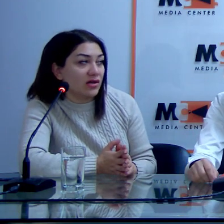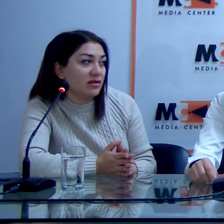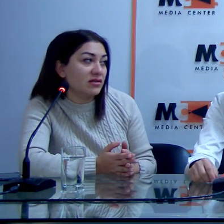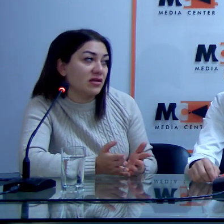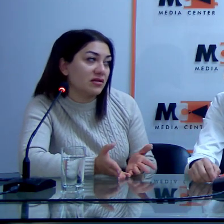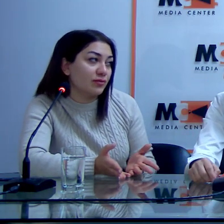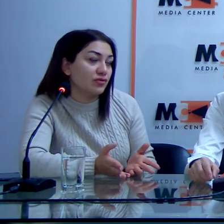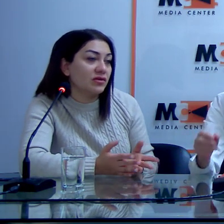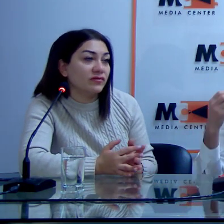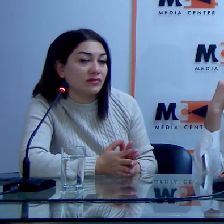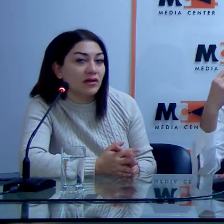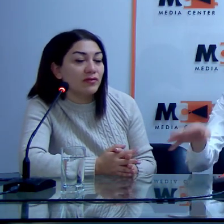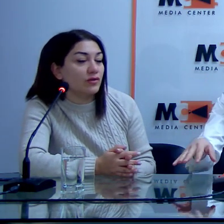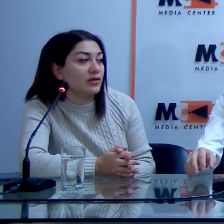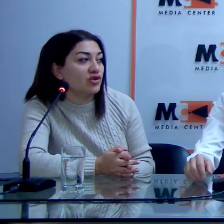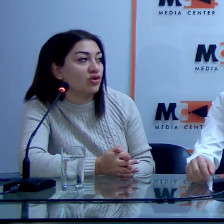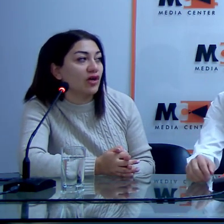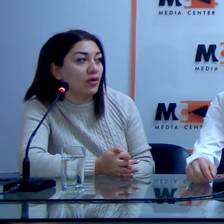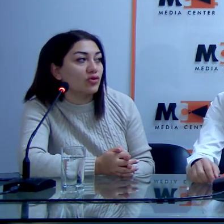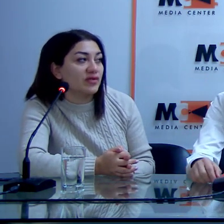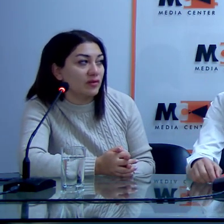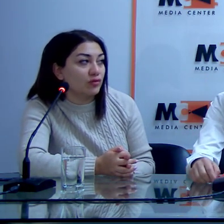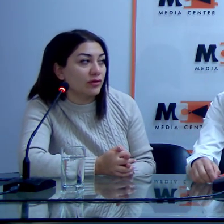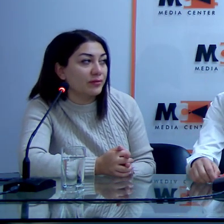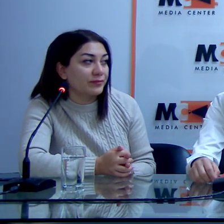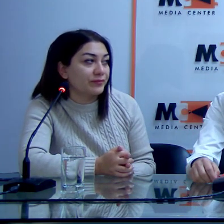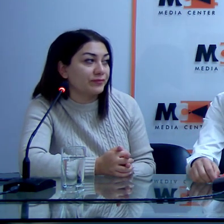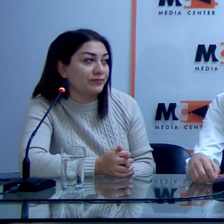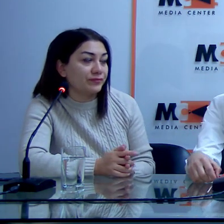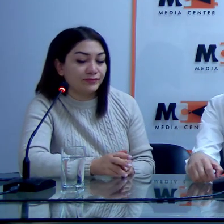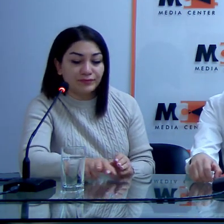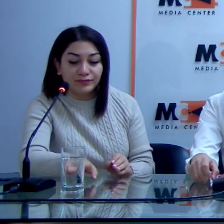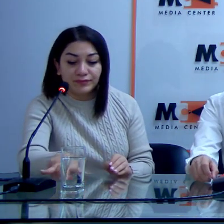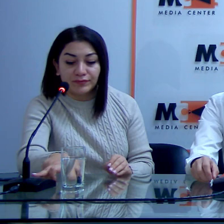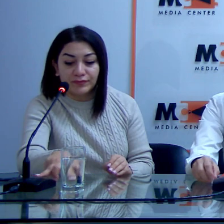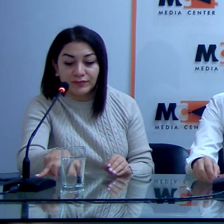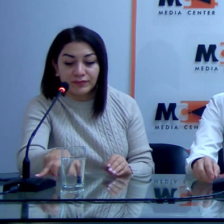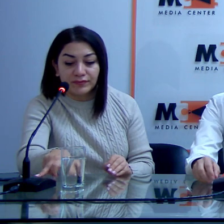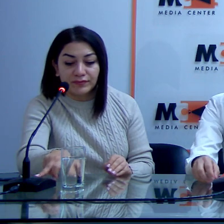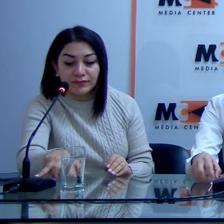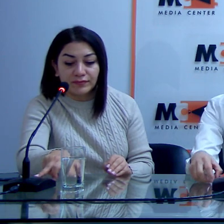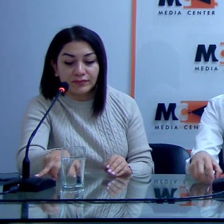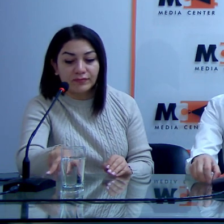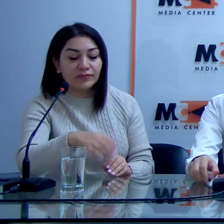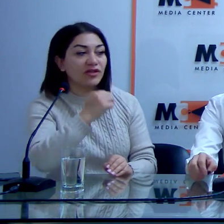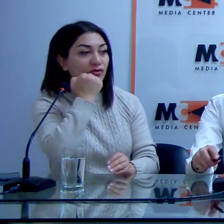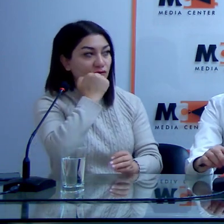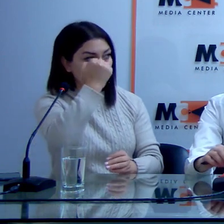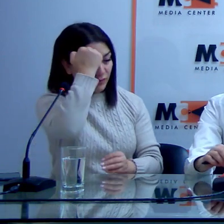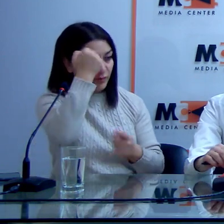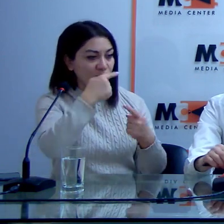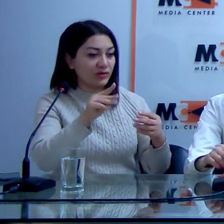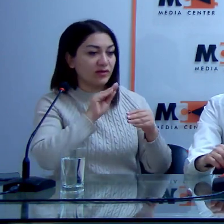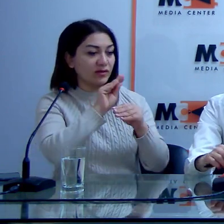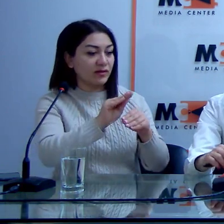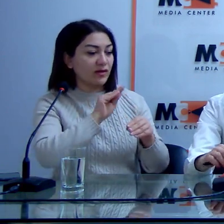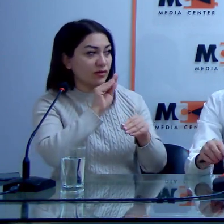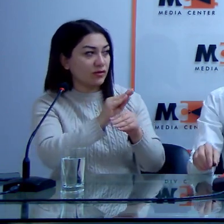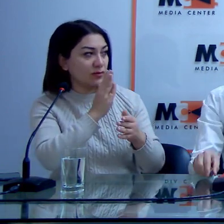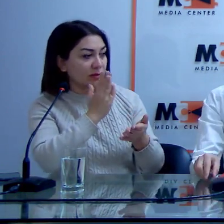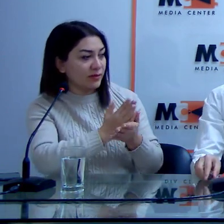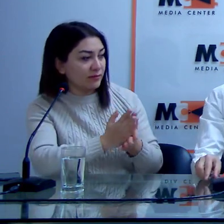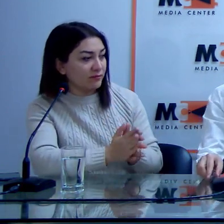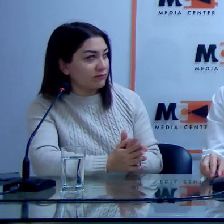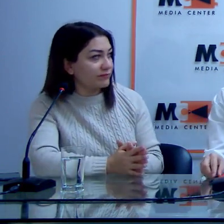հիասթափություն սարքից, հիասթափություն եւ դալ վերում է չօգտագործելուն։ Շնորհակալ եմ, եթե կան այլ լրացումներ հետազոտության հետ